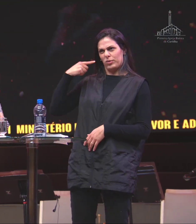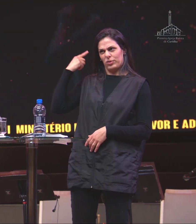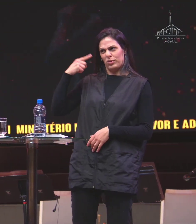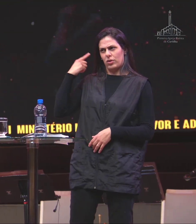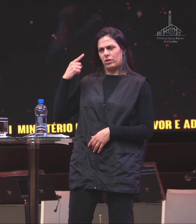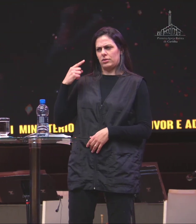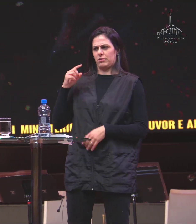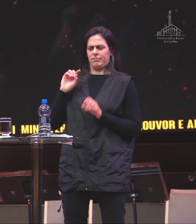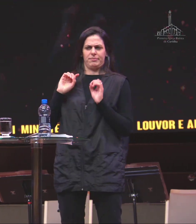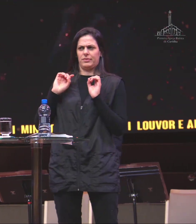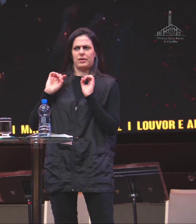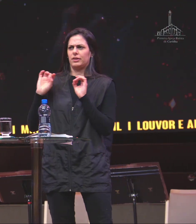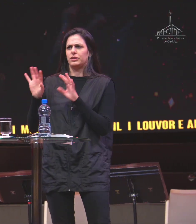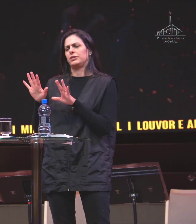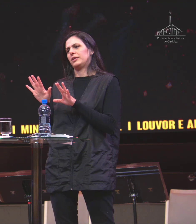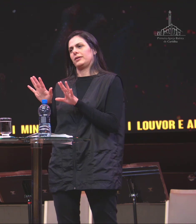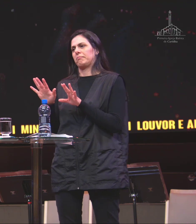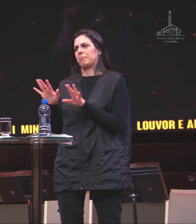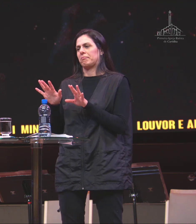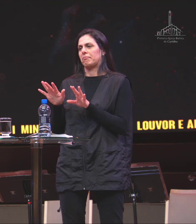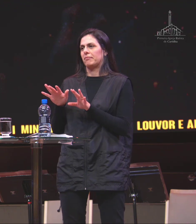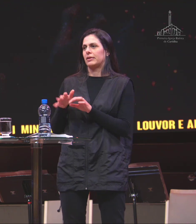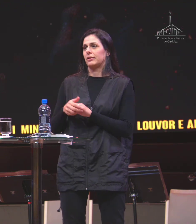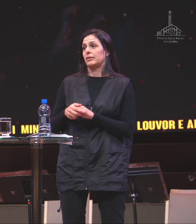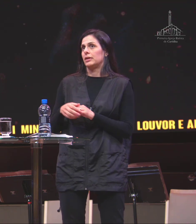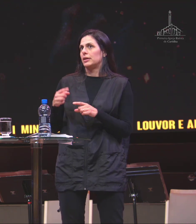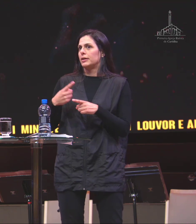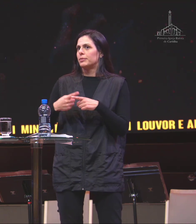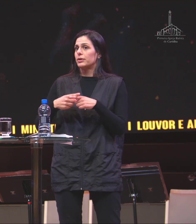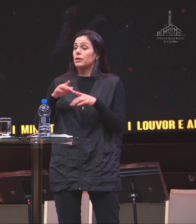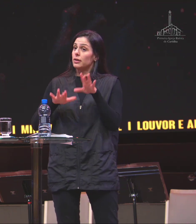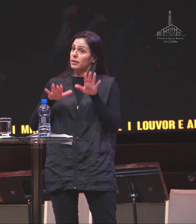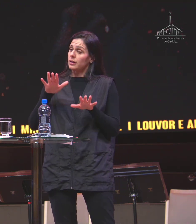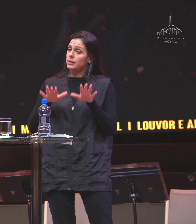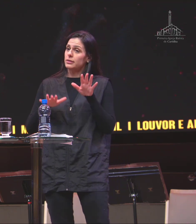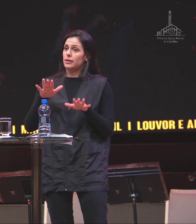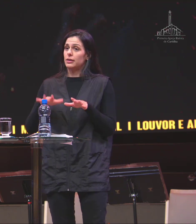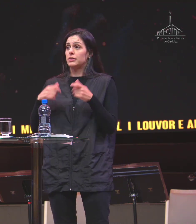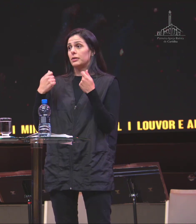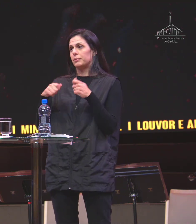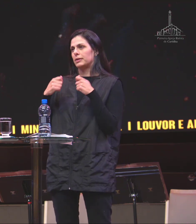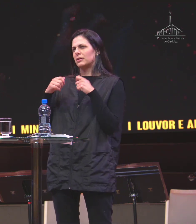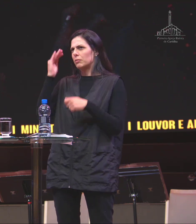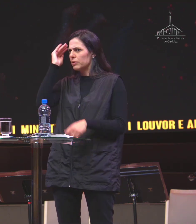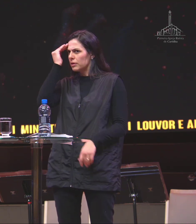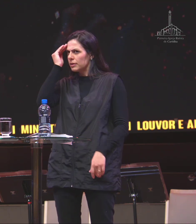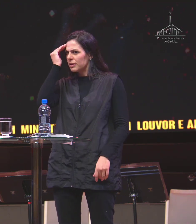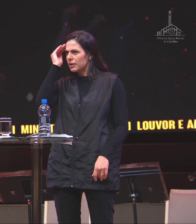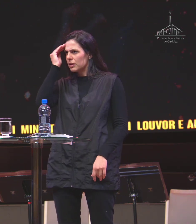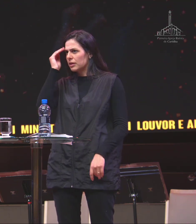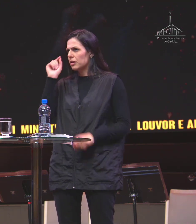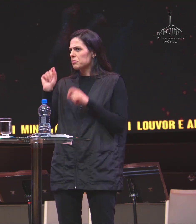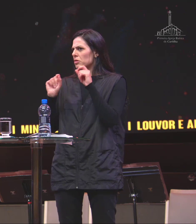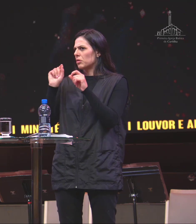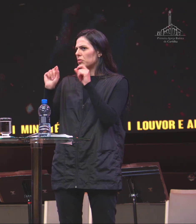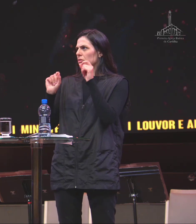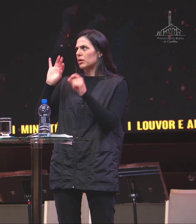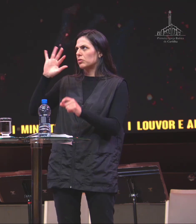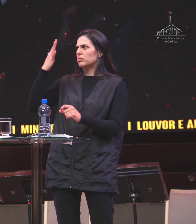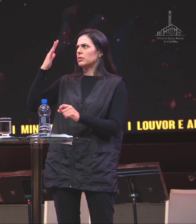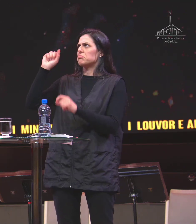loucura. Mas hoje, quando eu vejo aonde Deus está levando esse projeto, né? Hoje já tem a Johnny and Friends. Nunca a